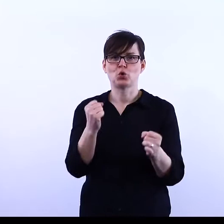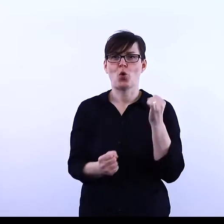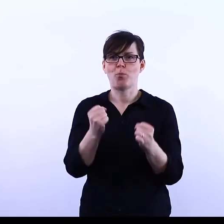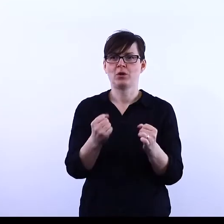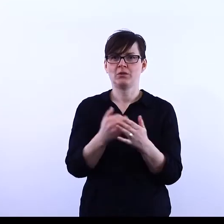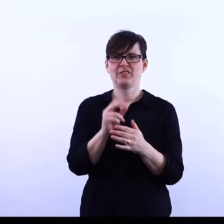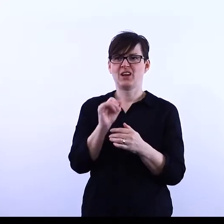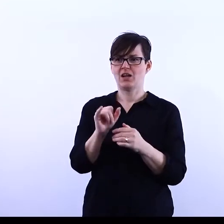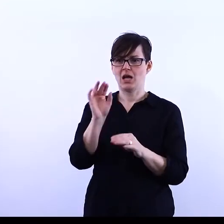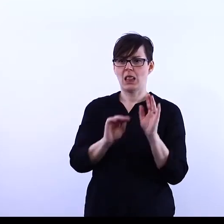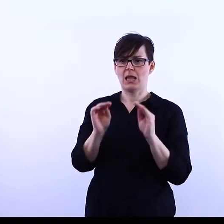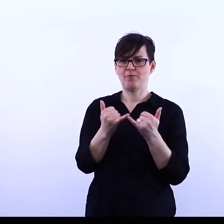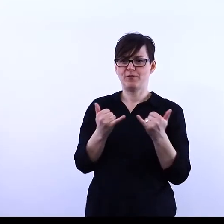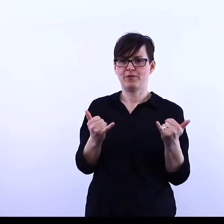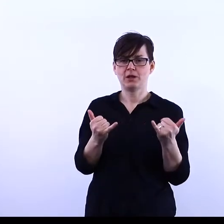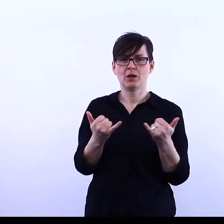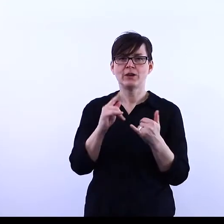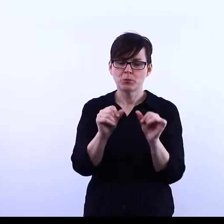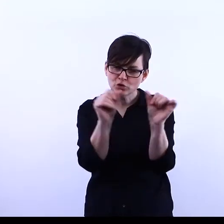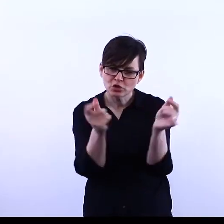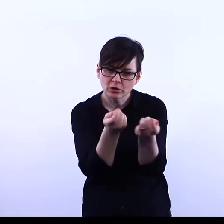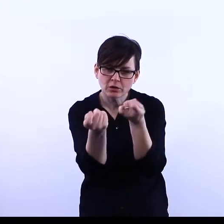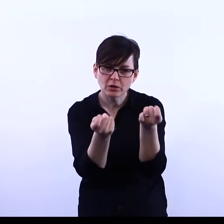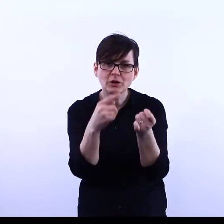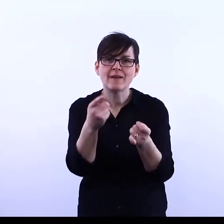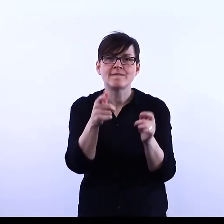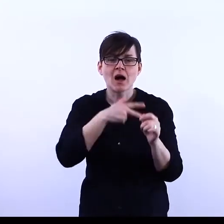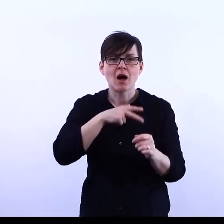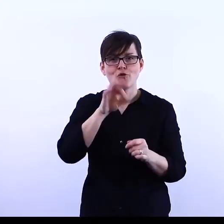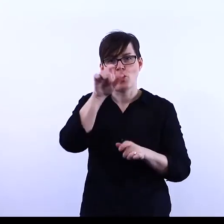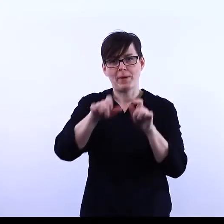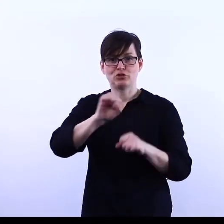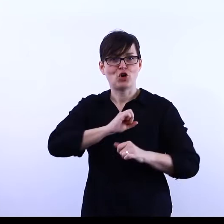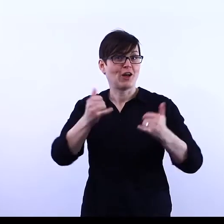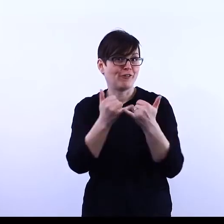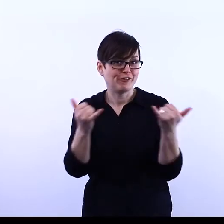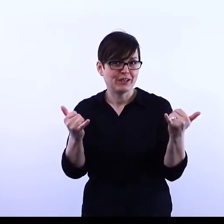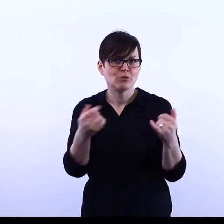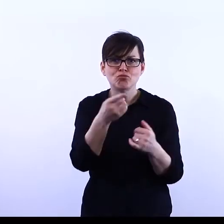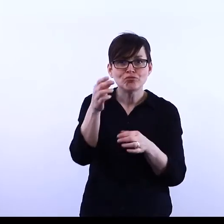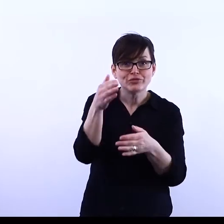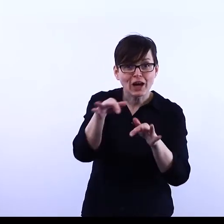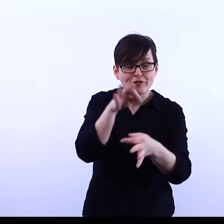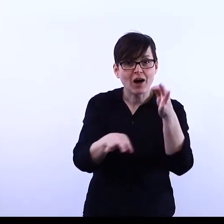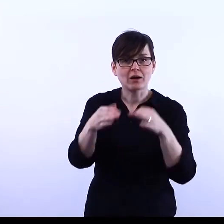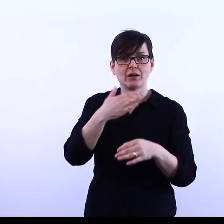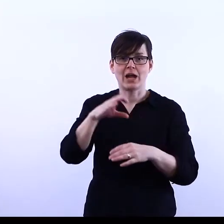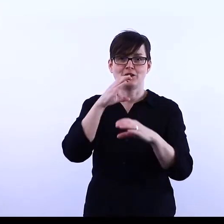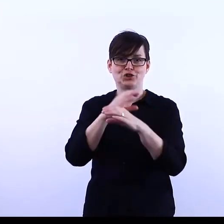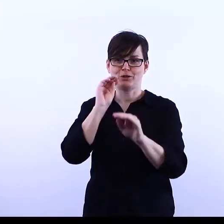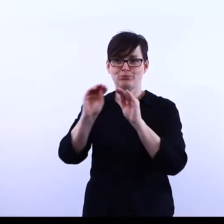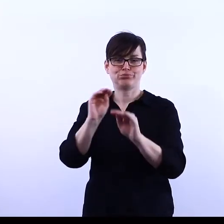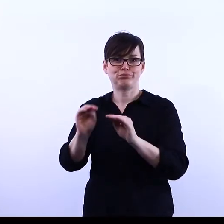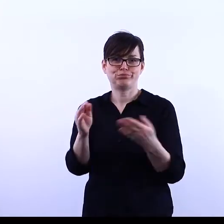diese gestaltet werden muss, damit sie auch wirklich dem Menschen dienen kann. Eure Fragen gerne wieder in den Chat, damit wir die auch aufgreifen können. Im